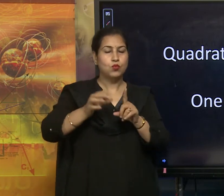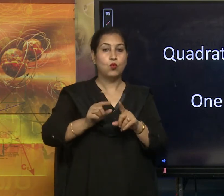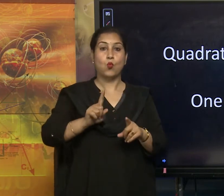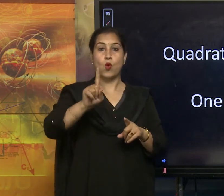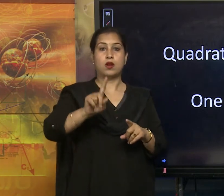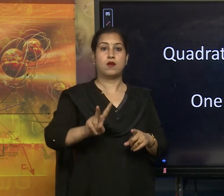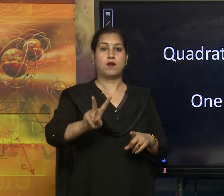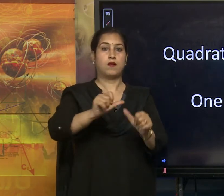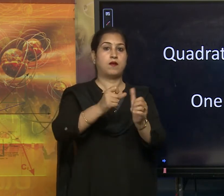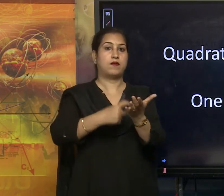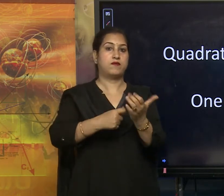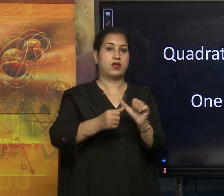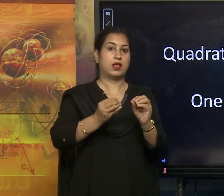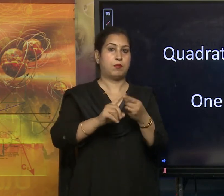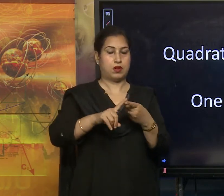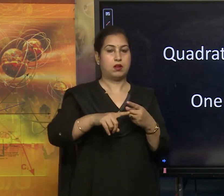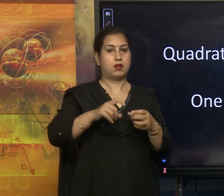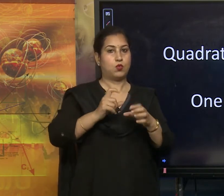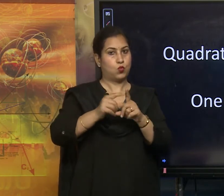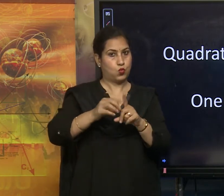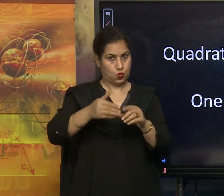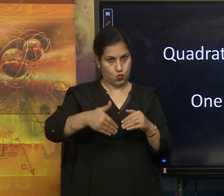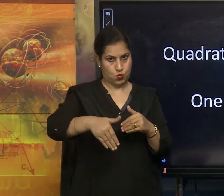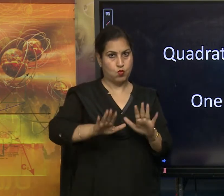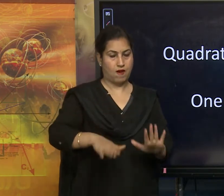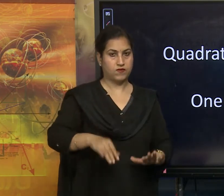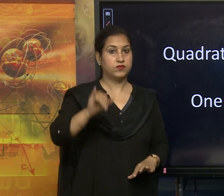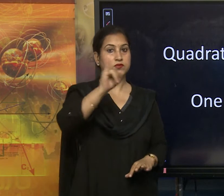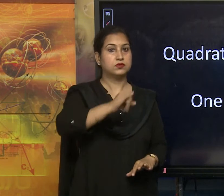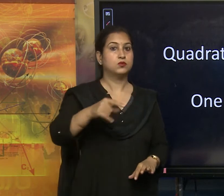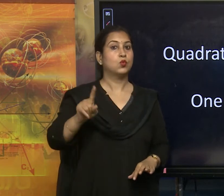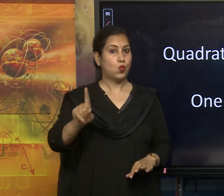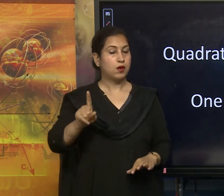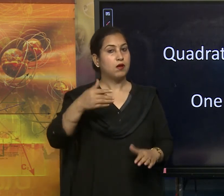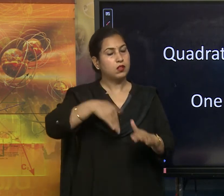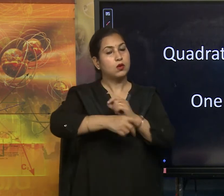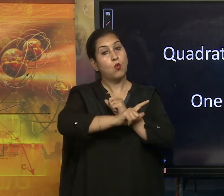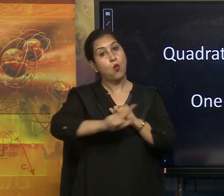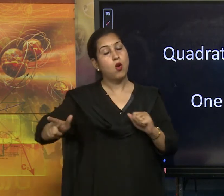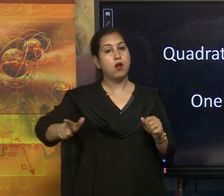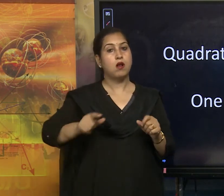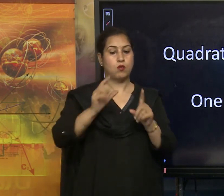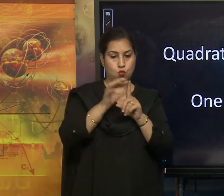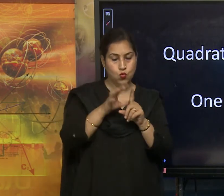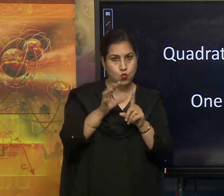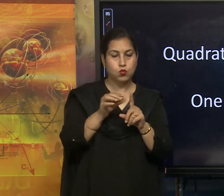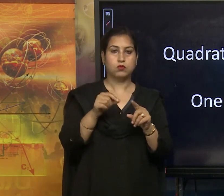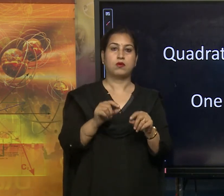आज हम समझने वाले हैं एक वेरिएबल में क्वाड्रेटिक इक्वेशन को कैसे किया जाता है।